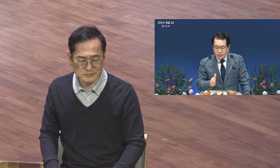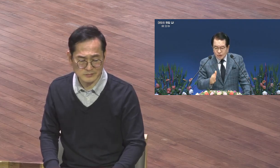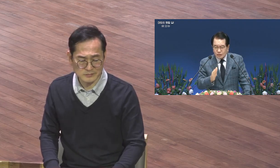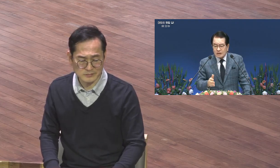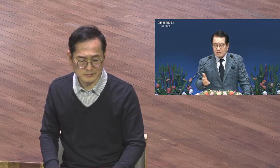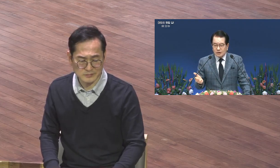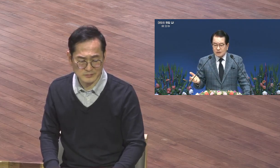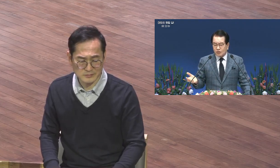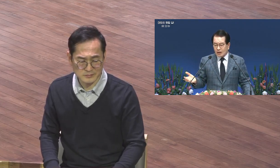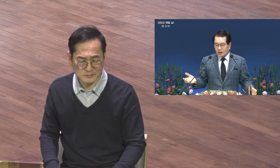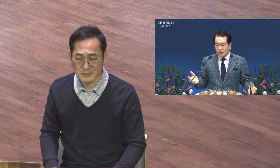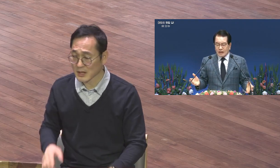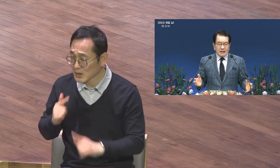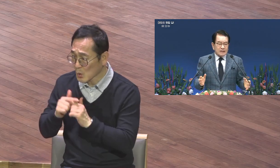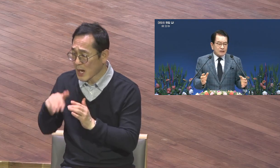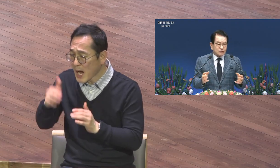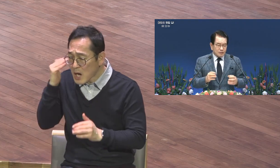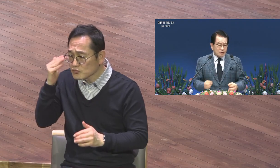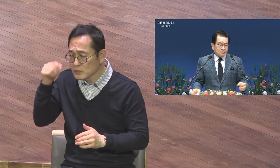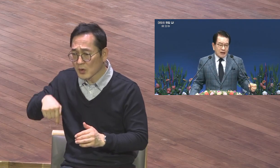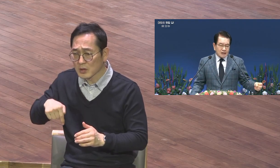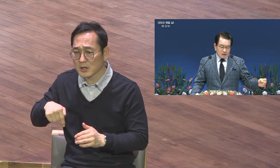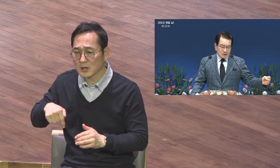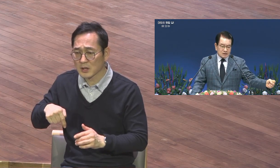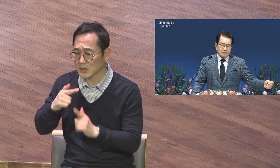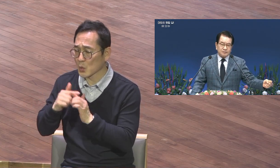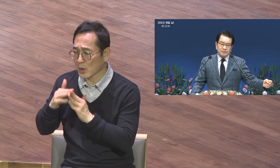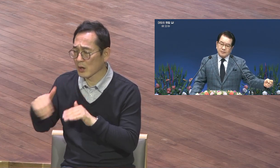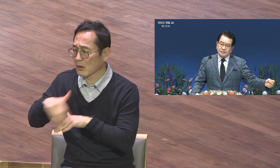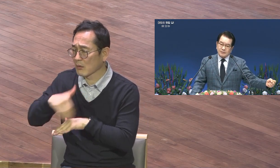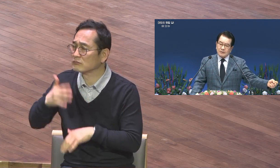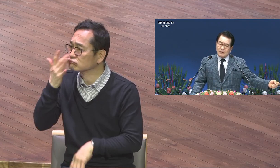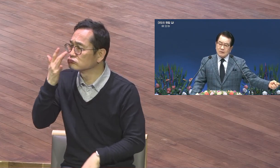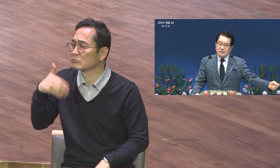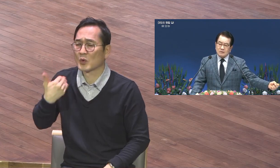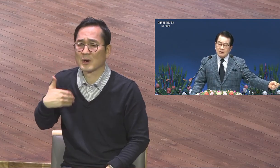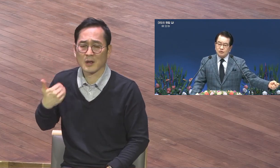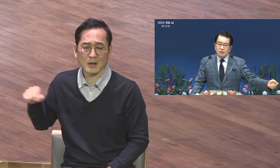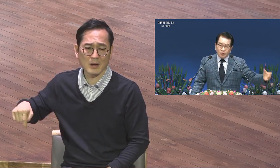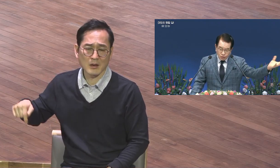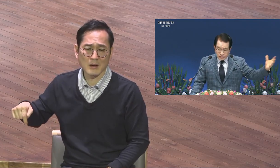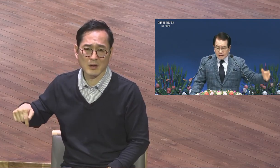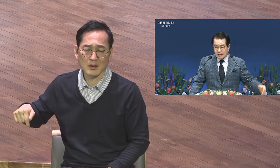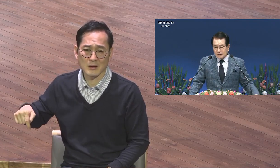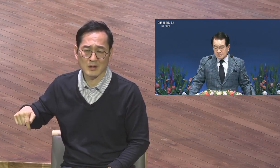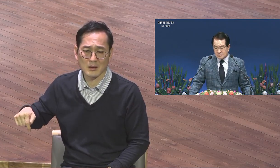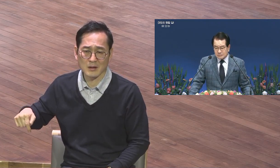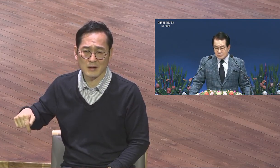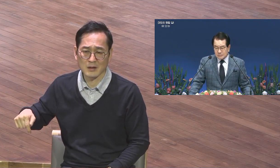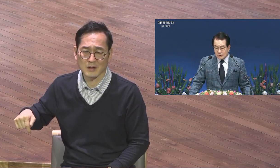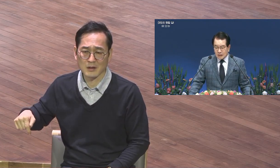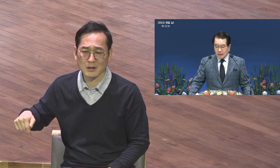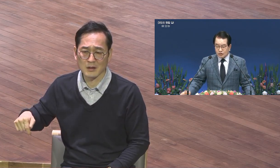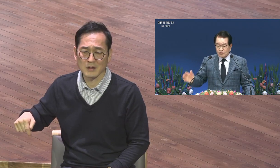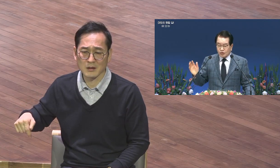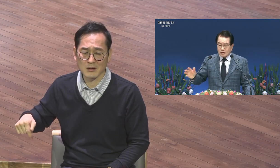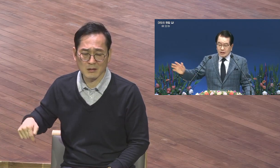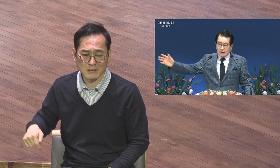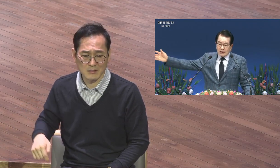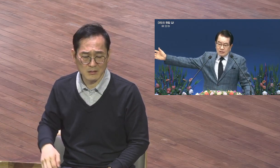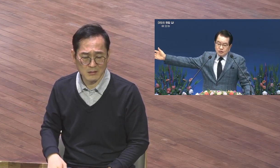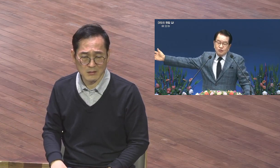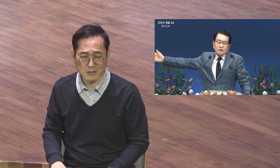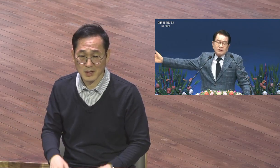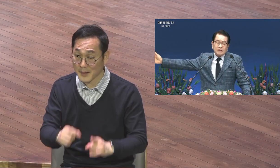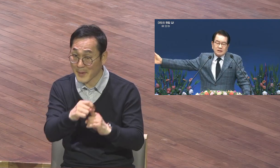구원받은 자의 축복 일까지 뭔지 몰라요. 예수 안 믿으면 망하는 여수가 이 저주를 모른다니까요. 지금 한국도